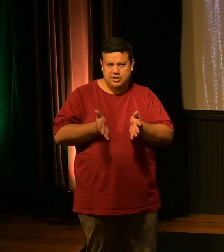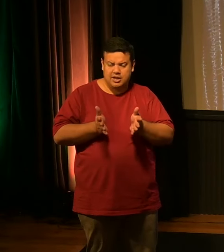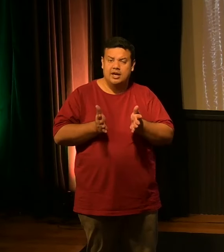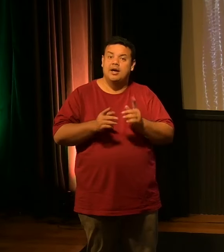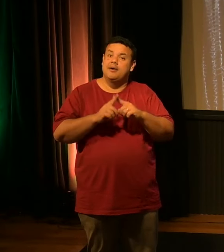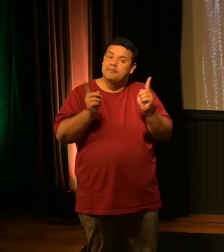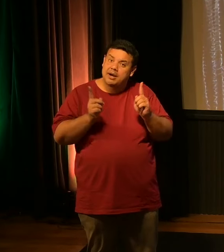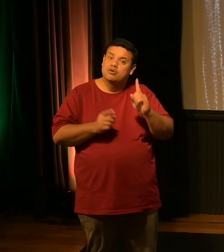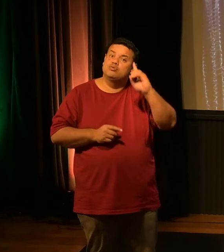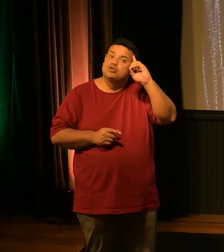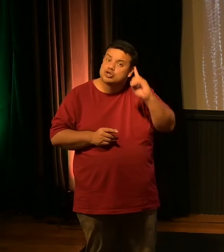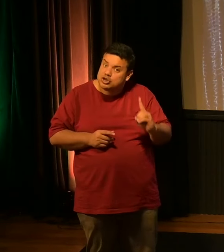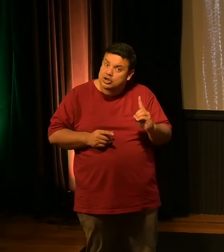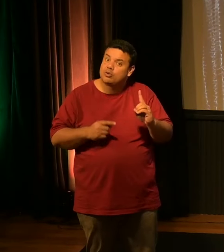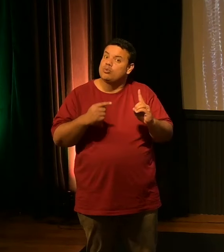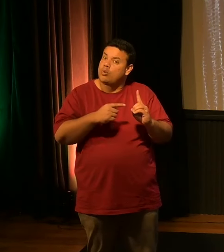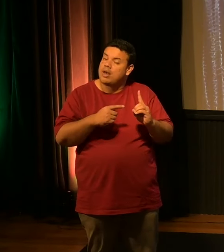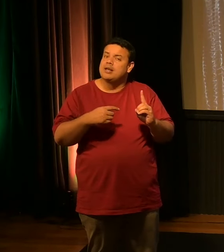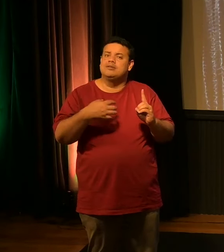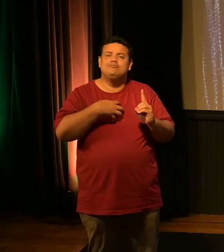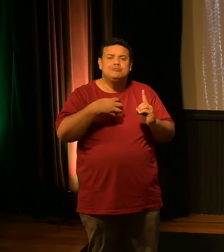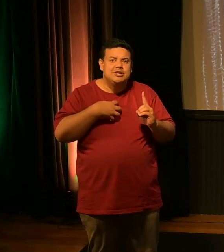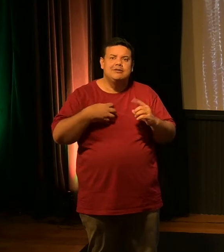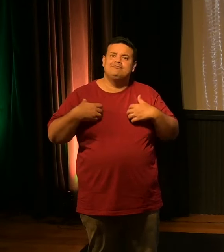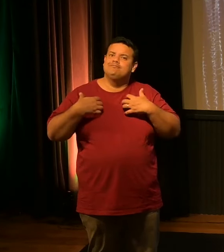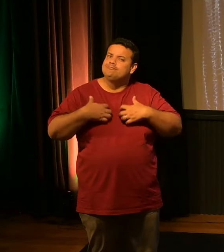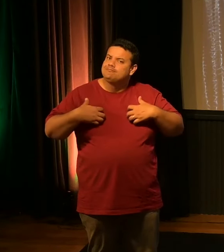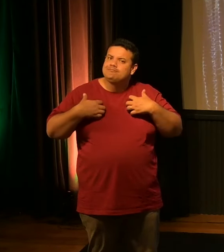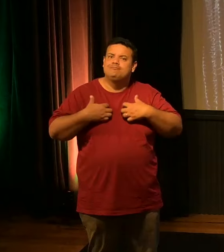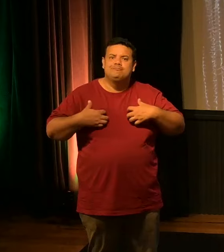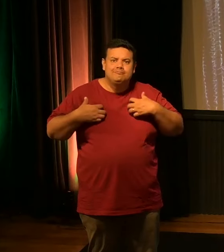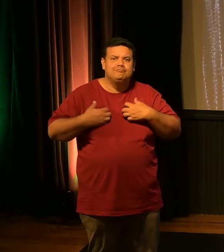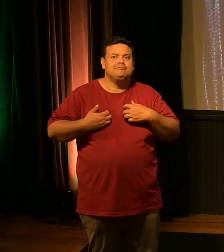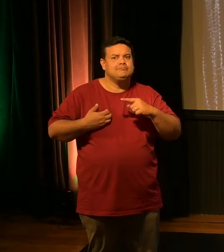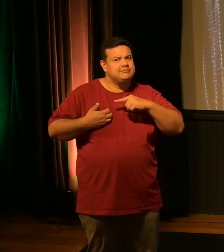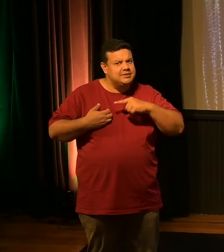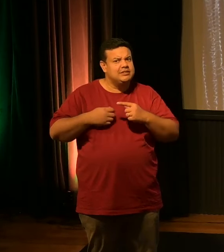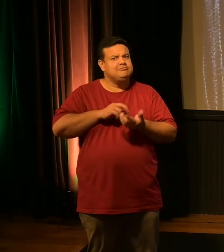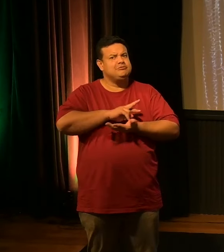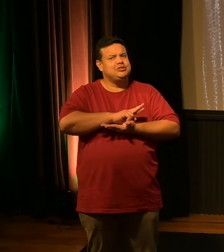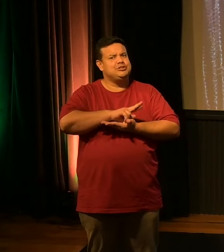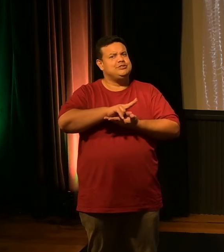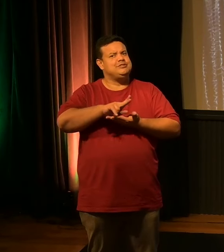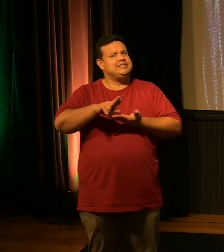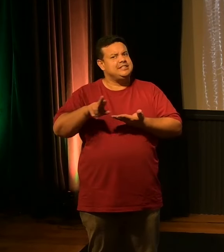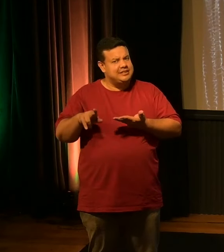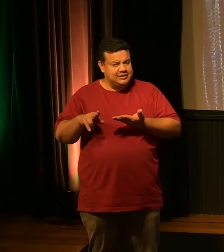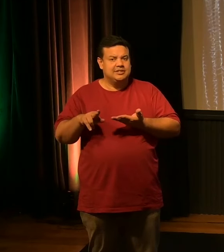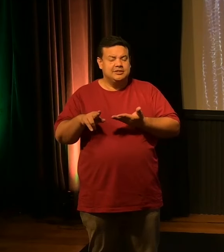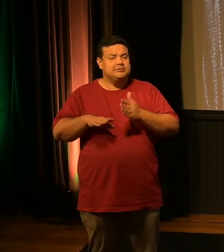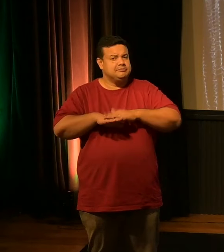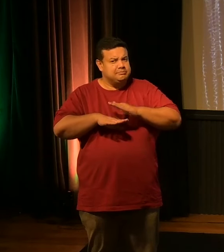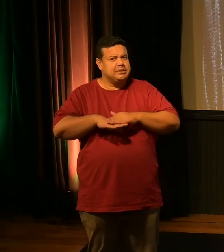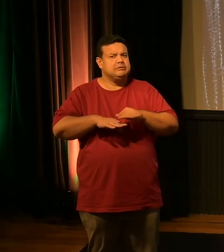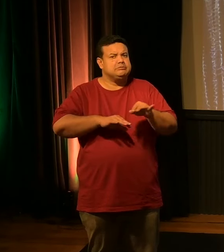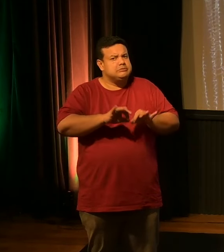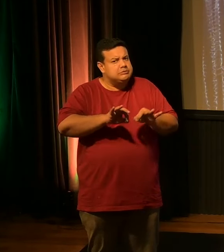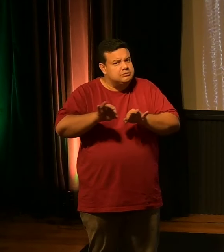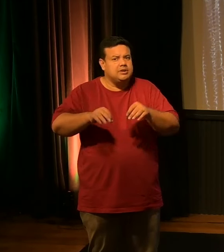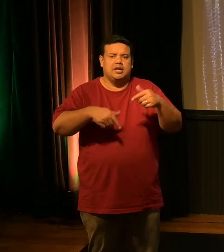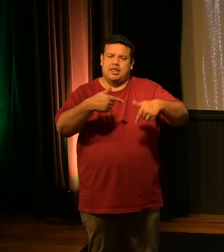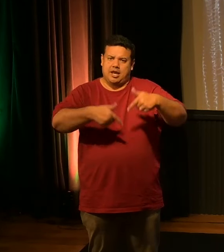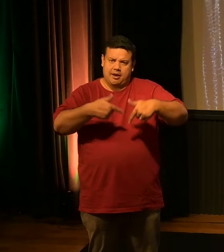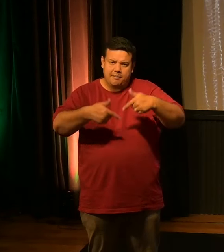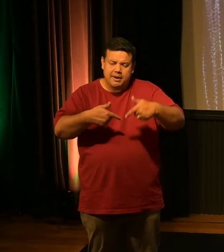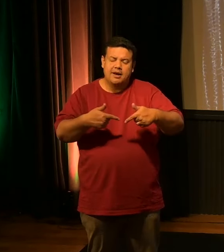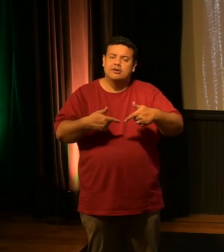um diretor muito inquieto e muito versátil, eu diria assim, né? Muito inquieto no que ele faz.